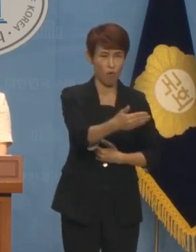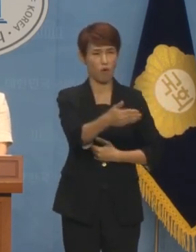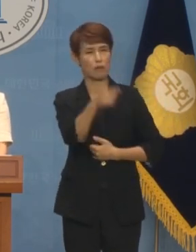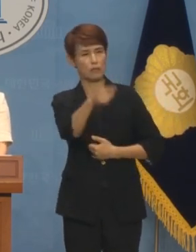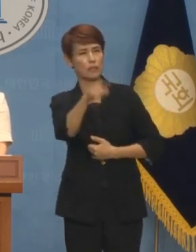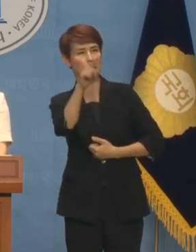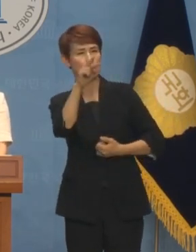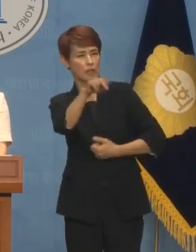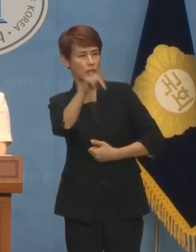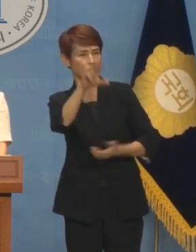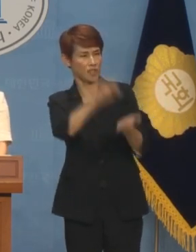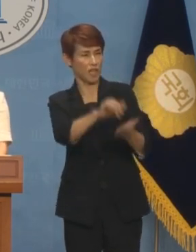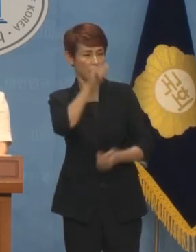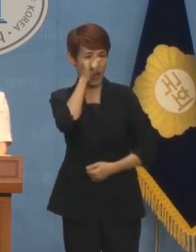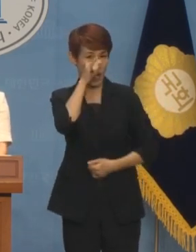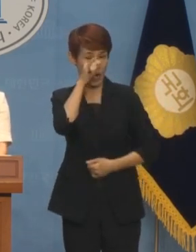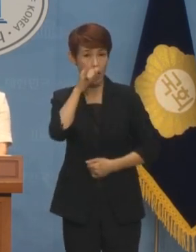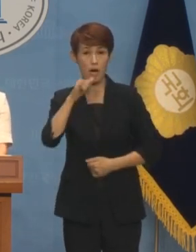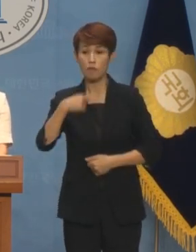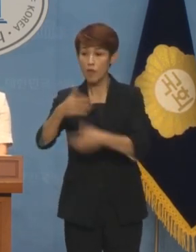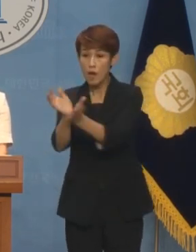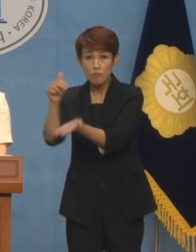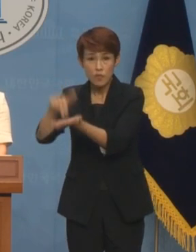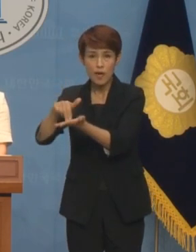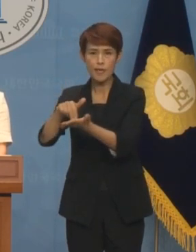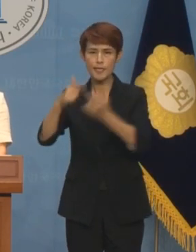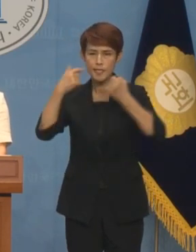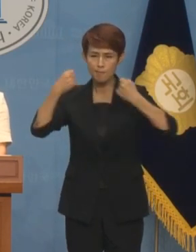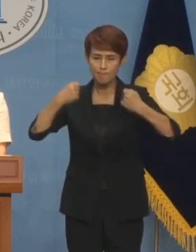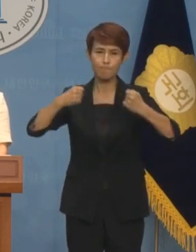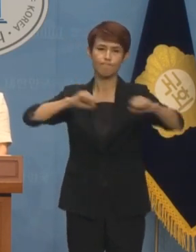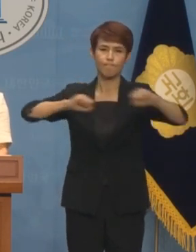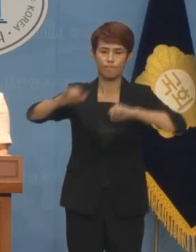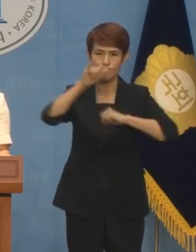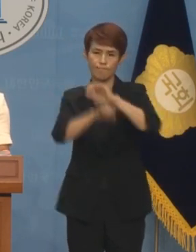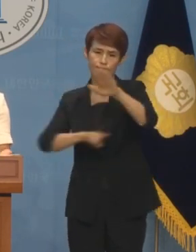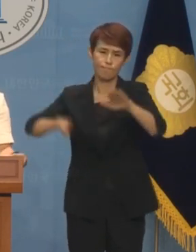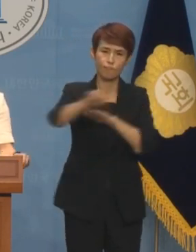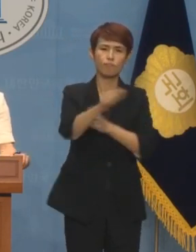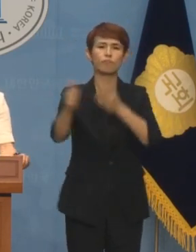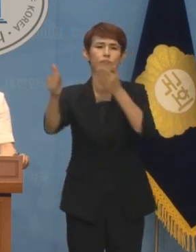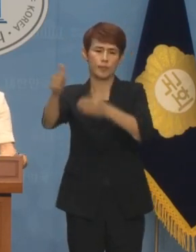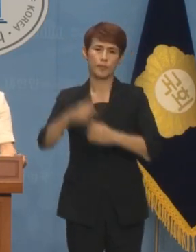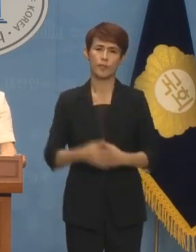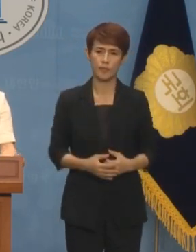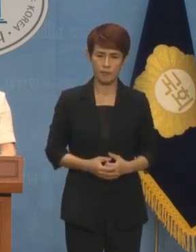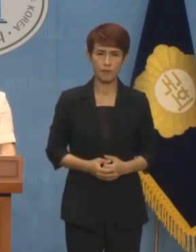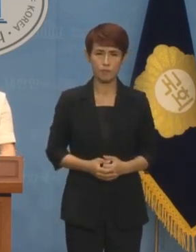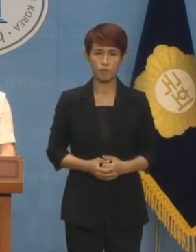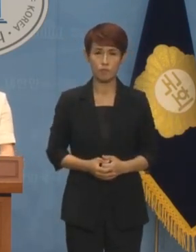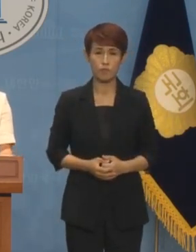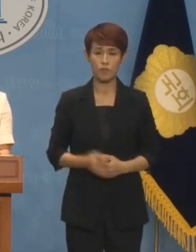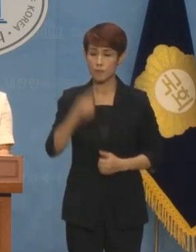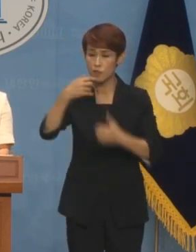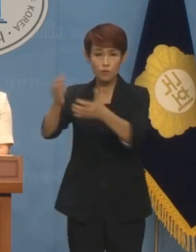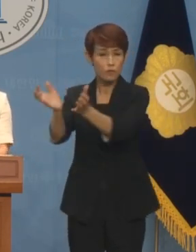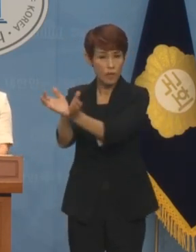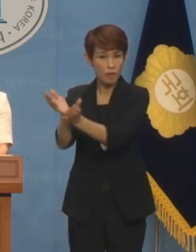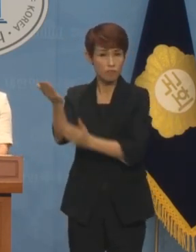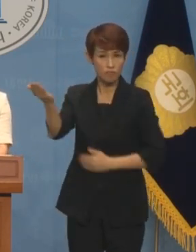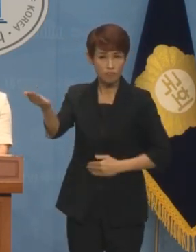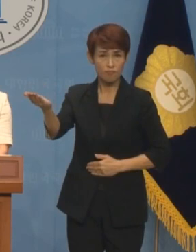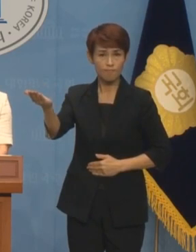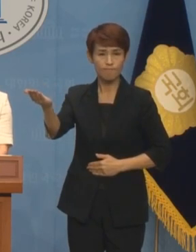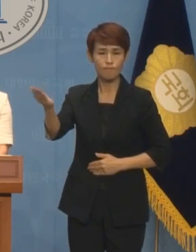과반 야당으로서 선명하고 힘있는 대응에 책임있게 나서야만 합니다. 나아가 민주당 또한